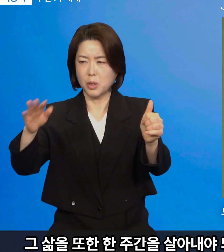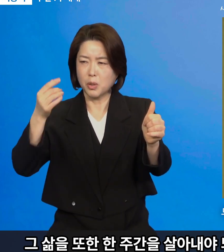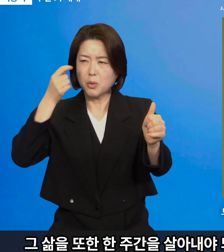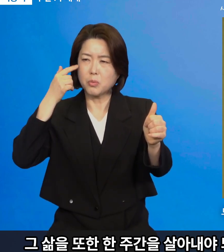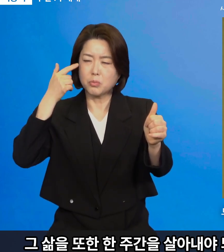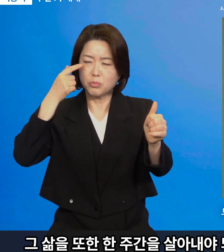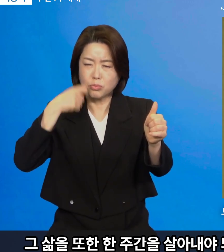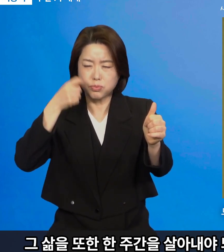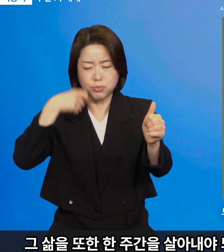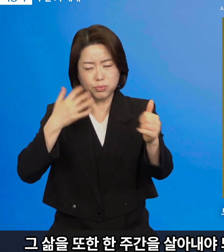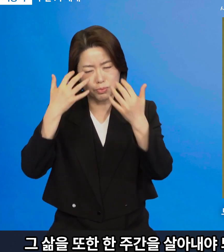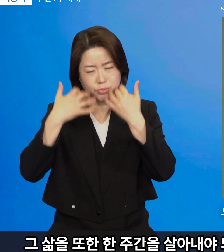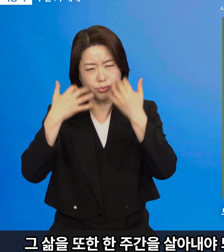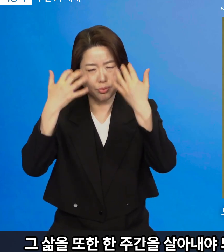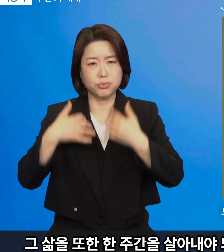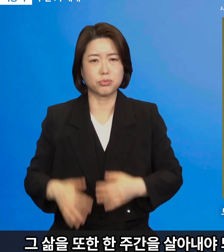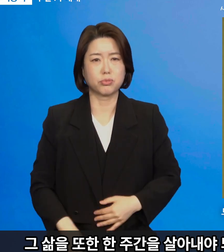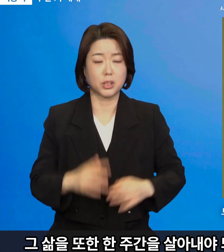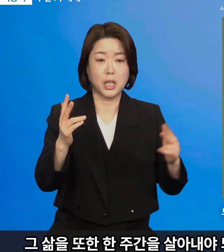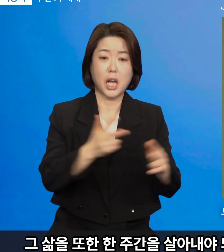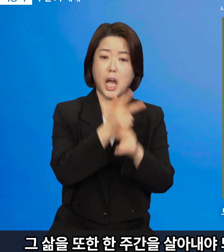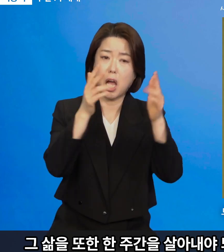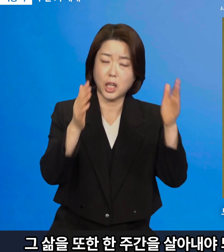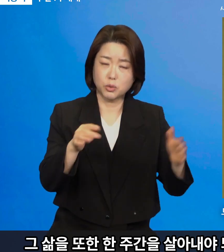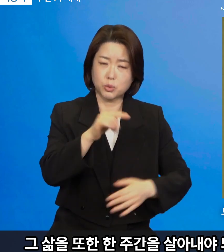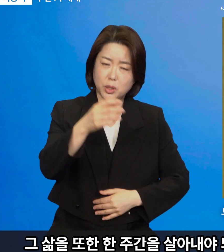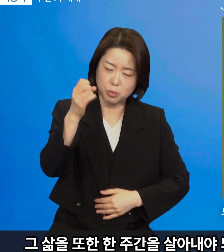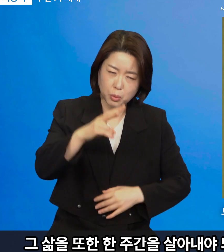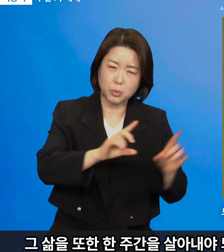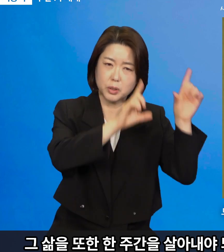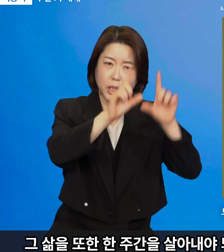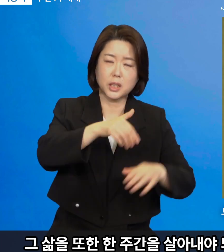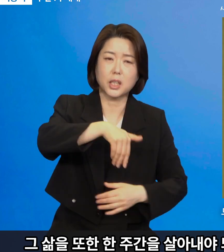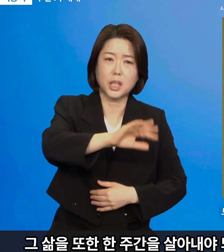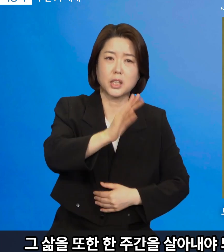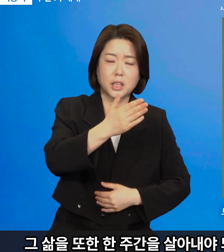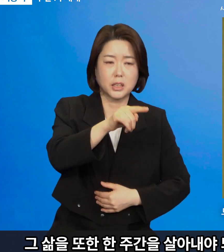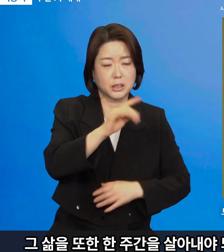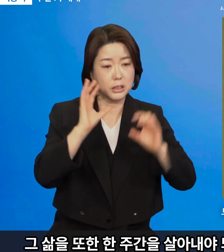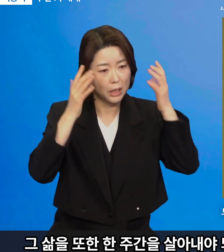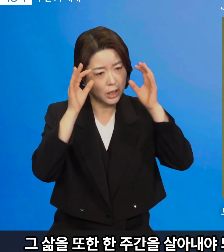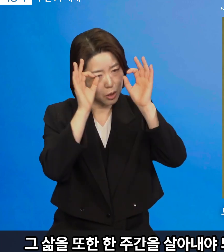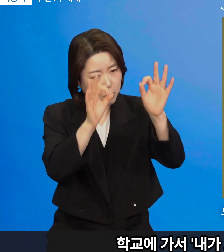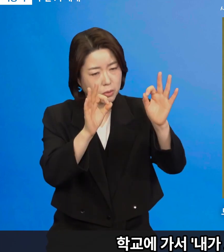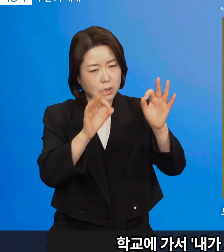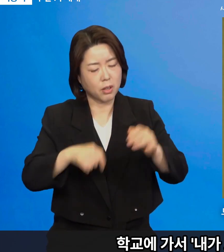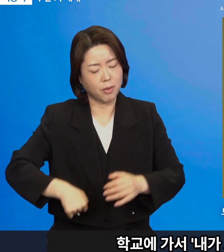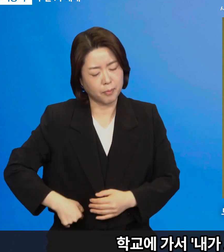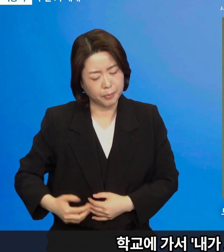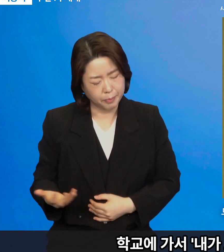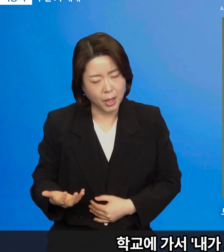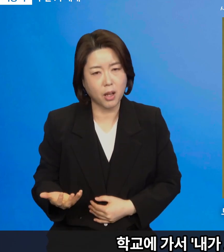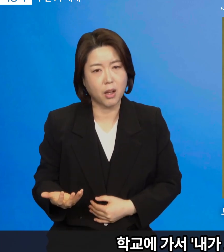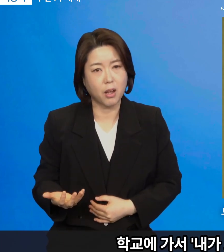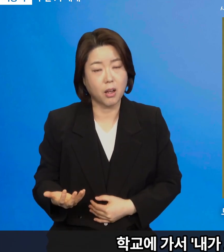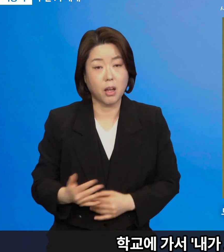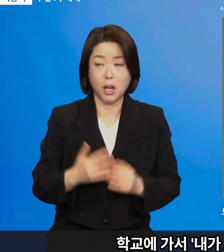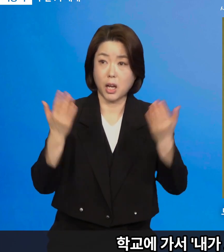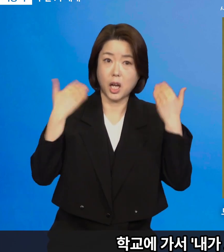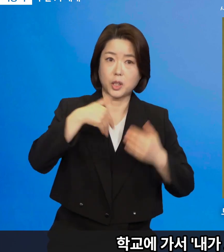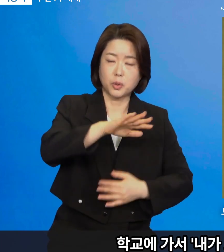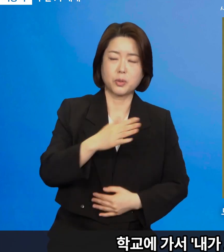그 삶을 또한 한 주간을 살아내야 되는 그 아이들이 너무 짠한 것이죠. 학교에 가서